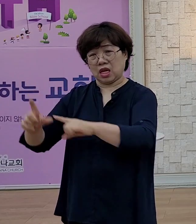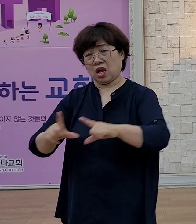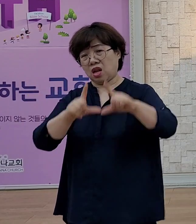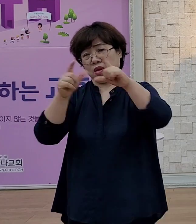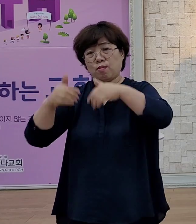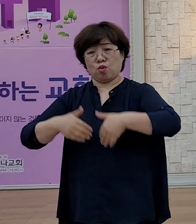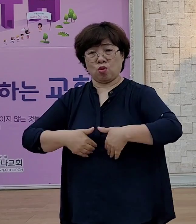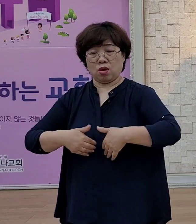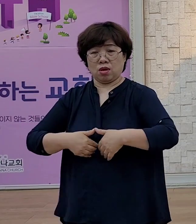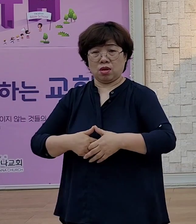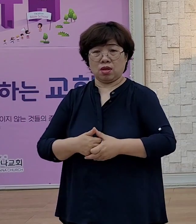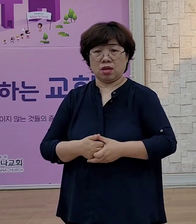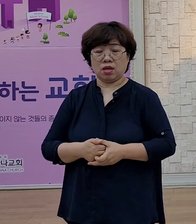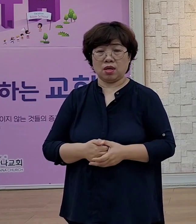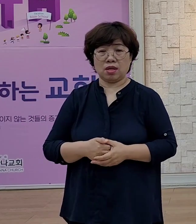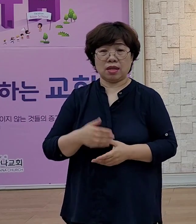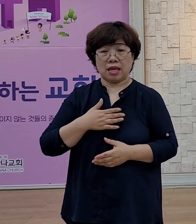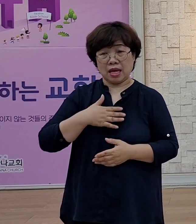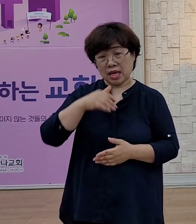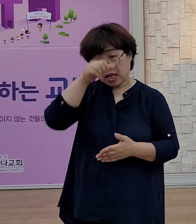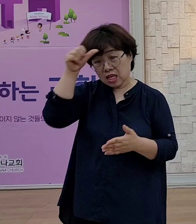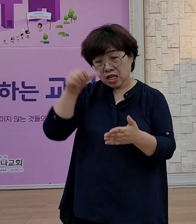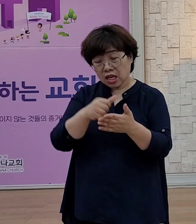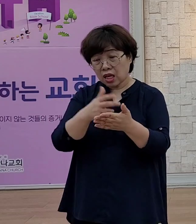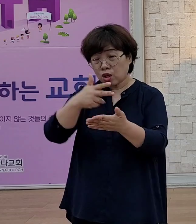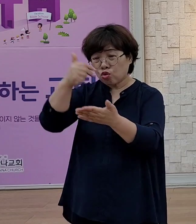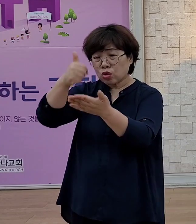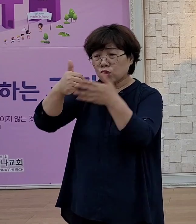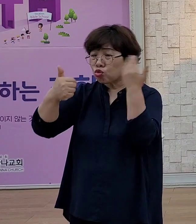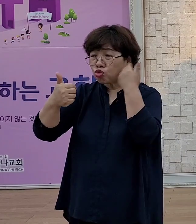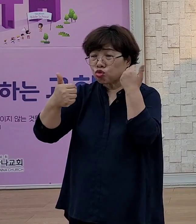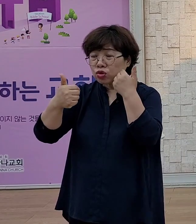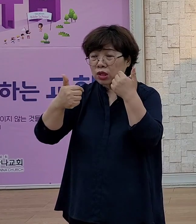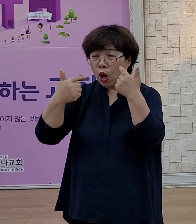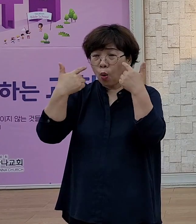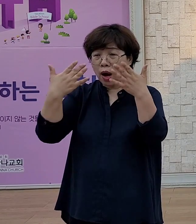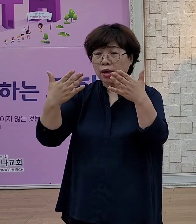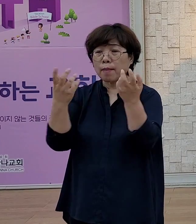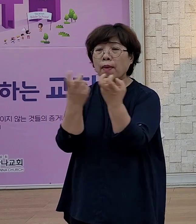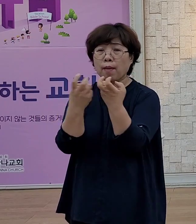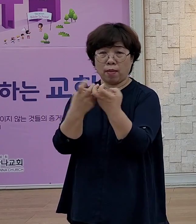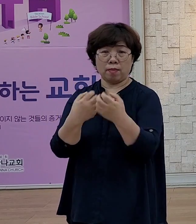이게 내 인생의 주인이 누구인지의 지표라고 했죠. 이제부터